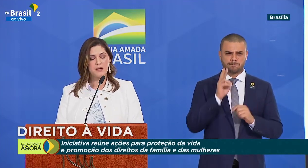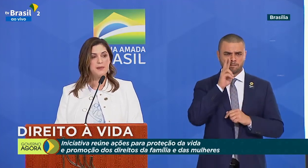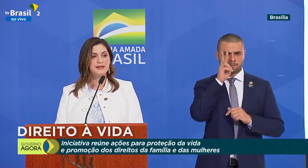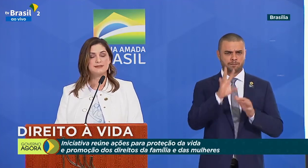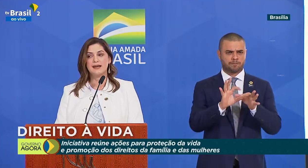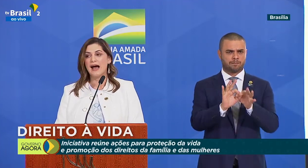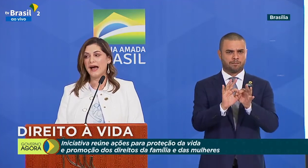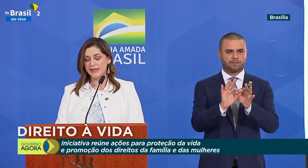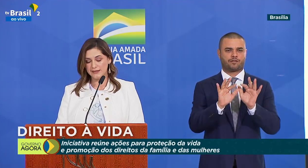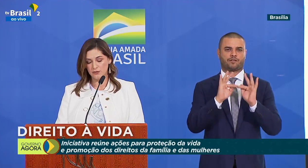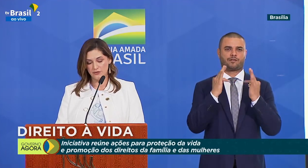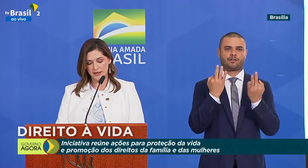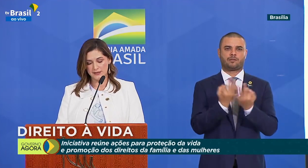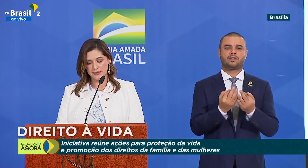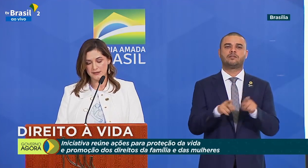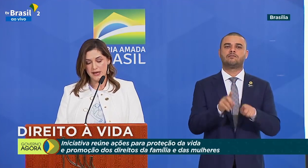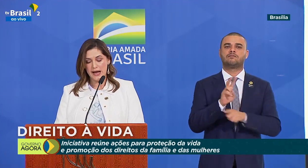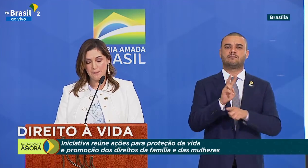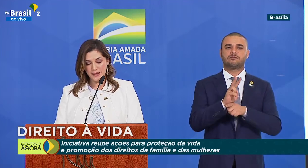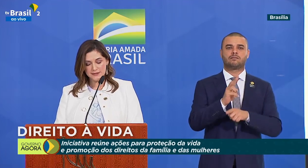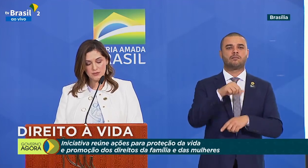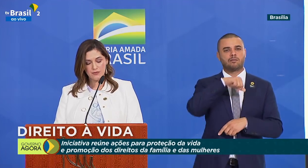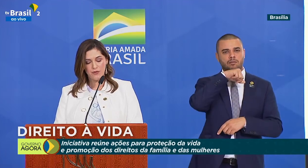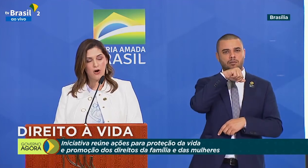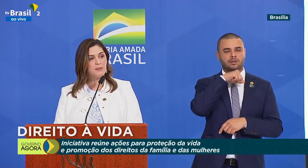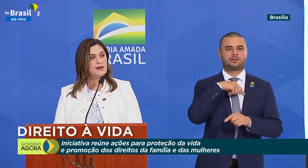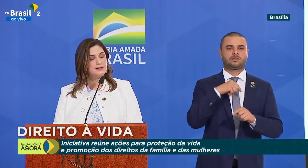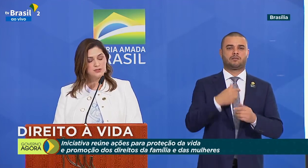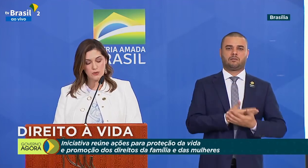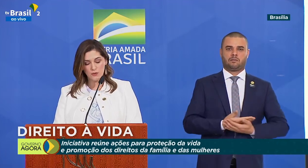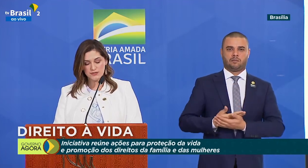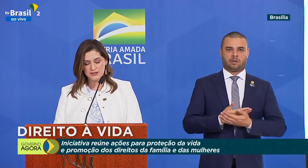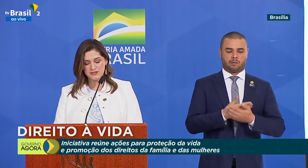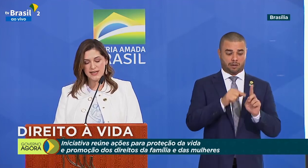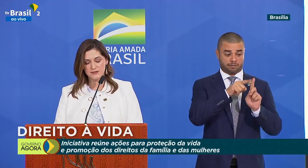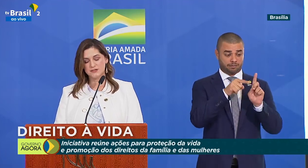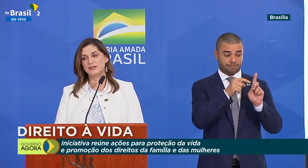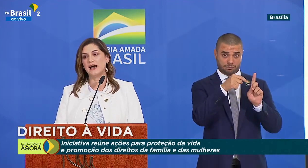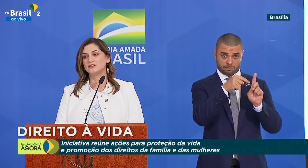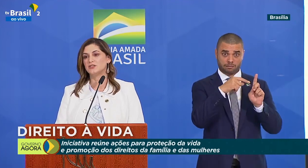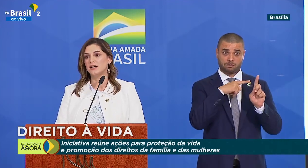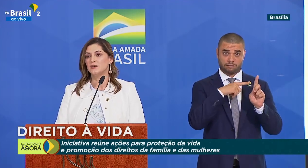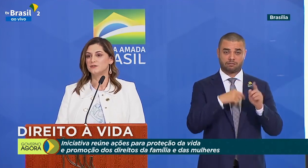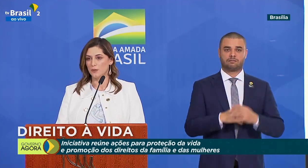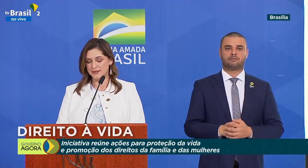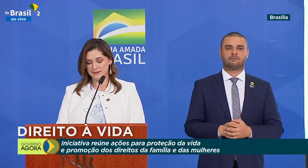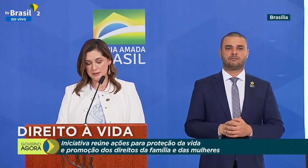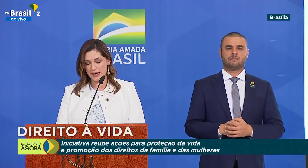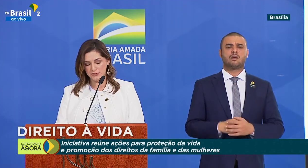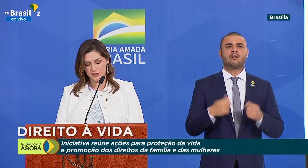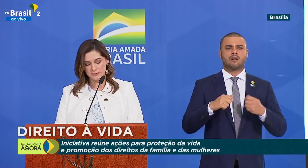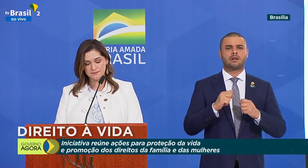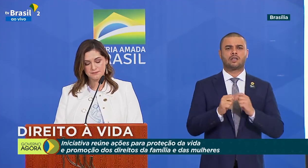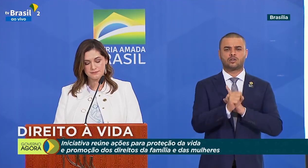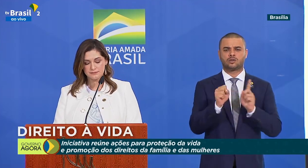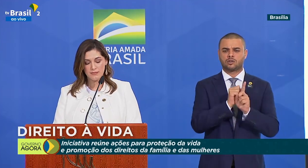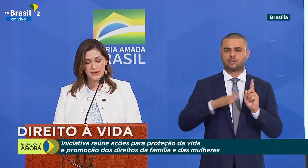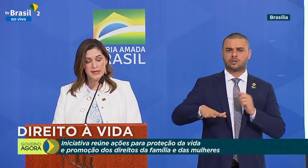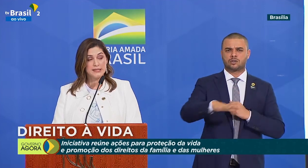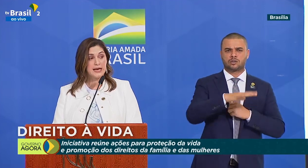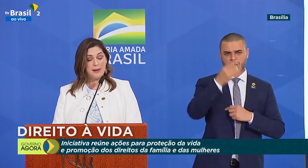de mães e bebês ainda no ventre apenas uma forma de consciência da sociedade sobre essa